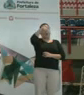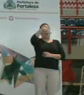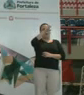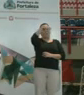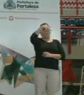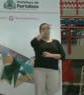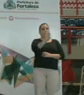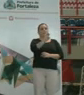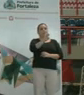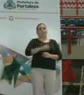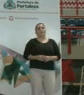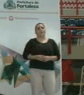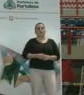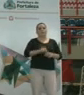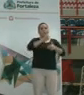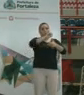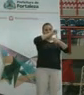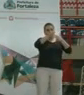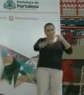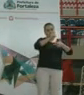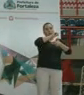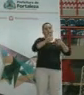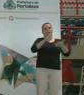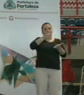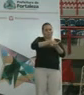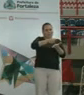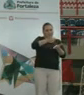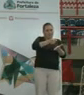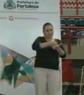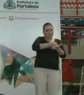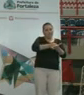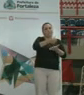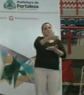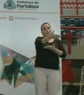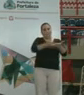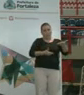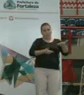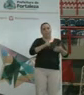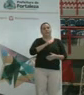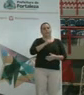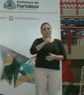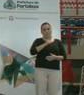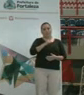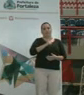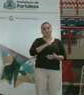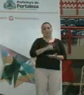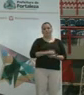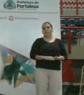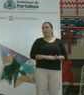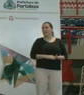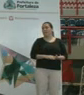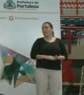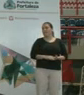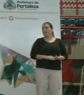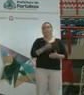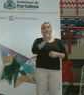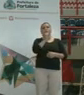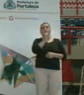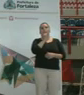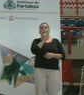isso o Enem explora demais como. Ele vai falar que,